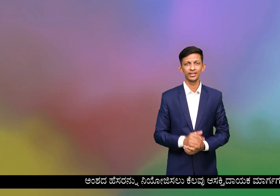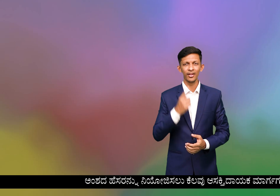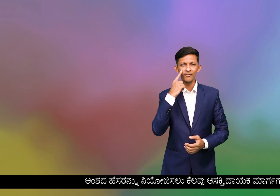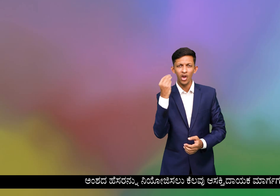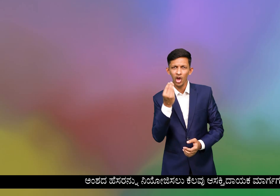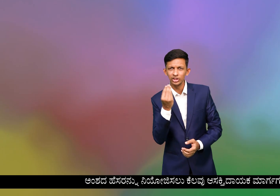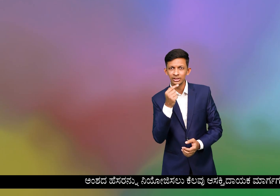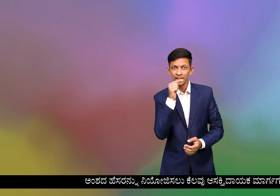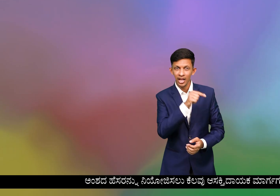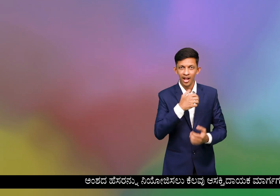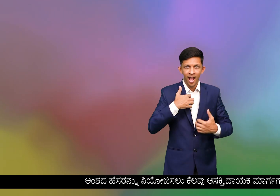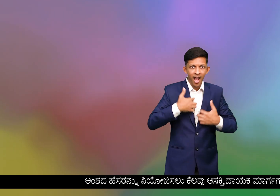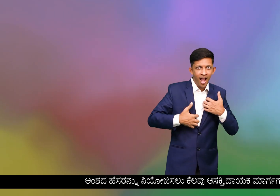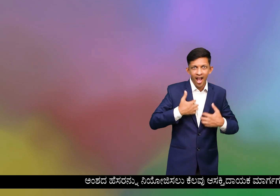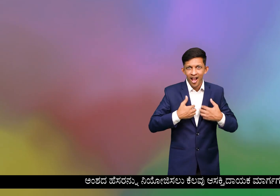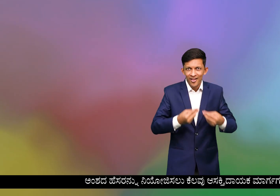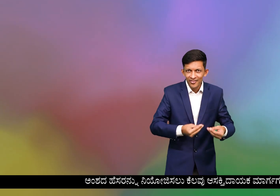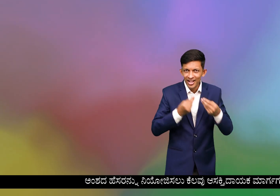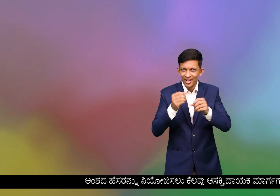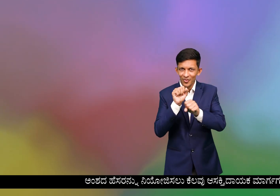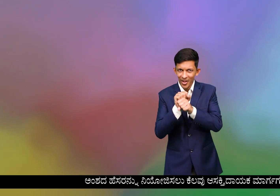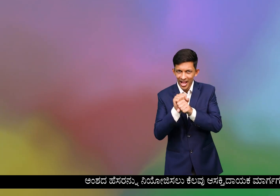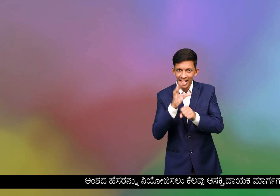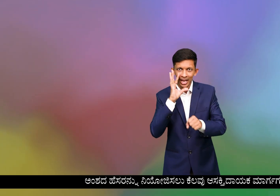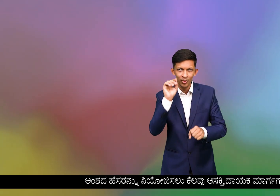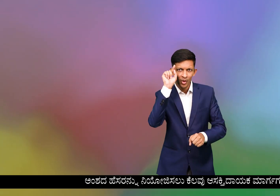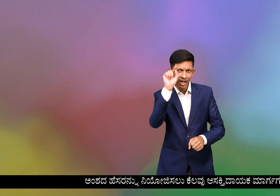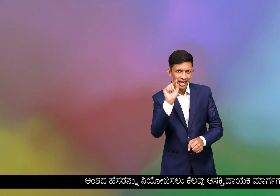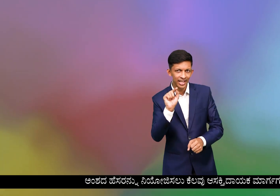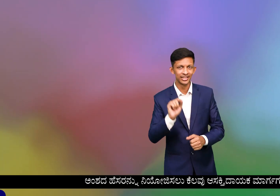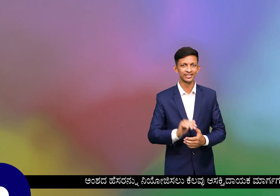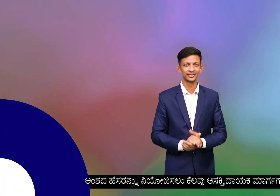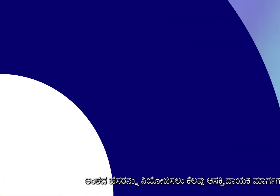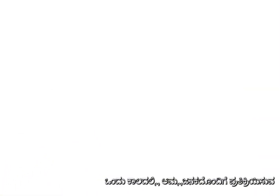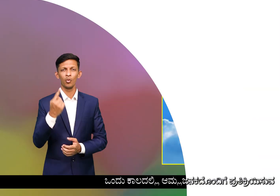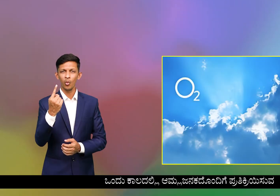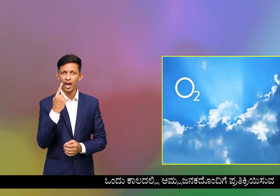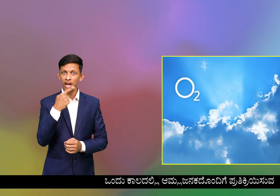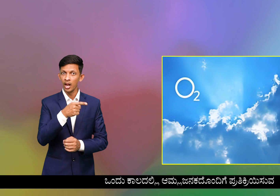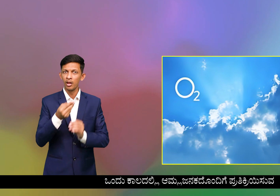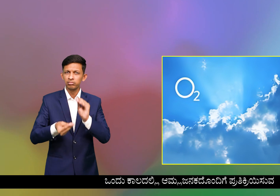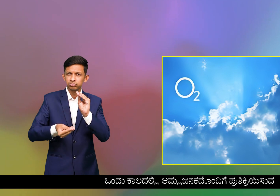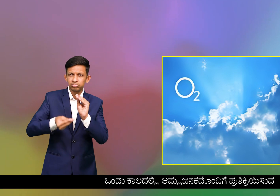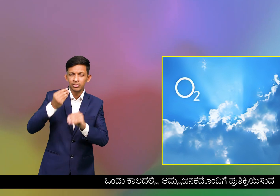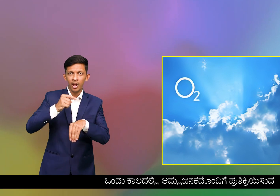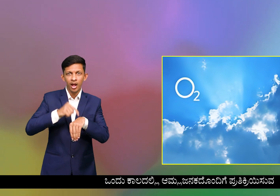ಅಂಶದ ಹೆಸರನ್ನು ನಿಯೋಜಿಸಲು ಕೆಲವು ಆಸಕ್ತಿದಾಯಕ ಮಾರ್ಗಗಳಿವೆ. ಒಂದು ಕಾಲದಲ್ಲಿ